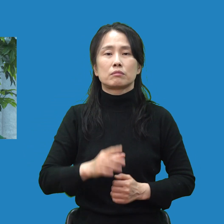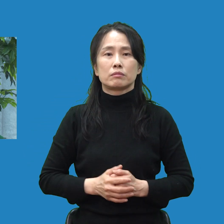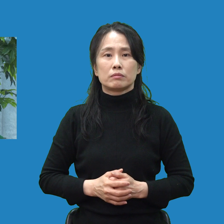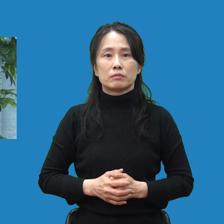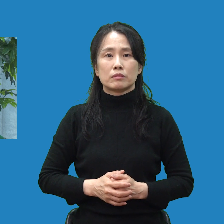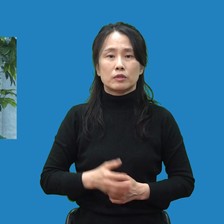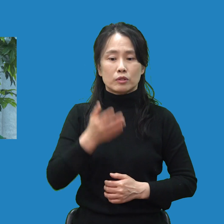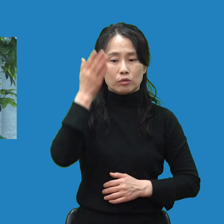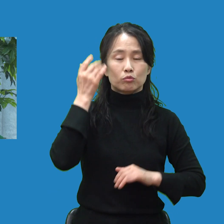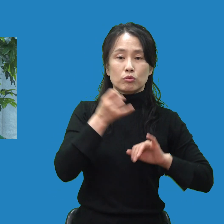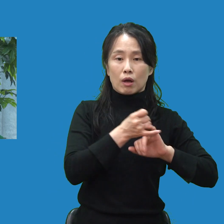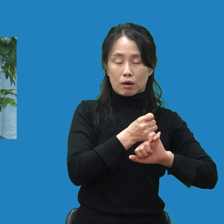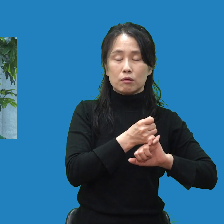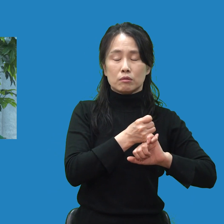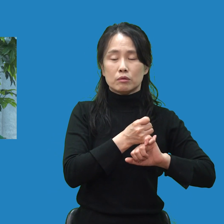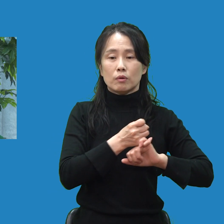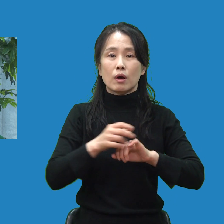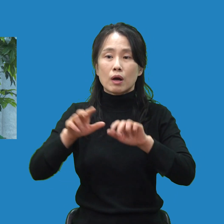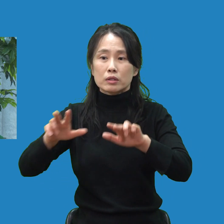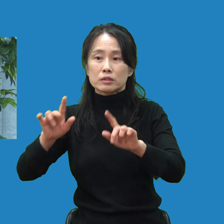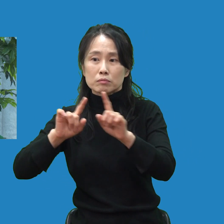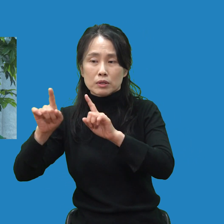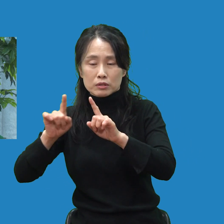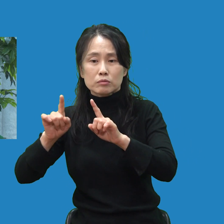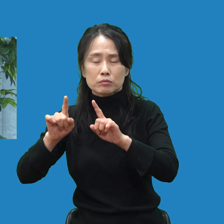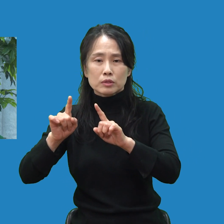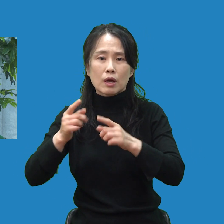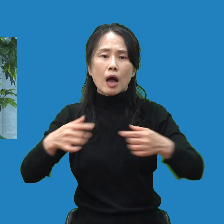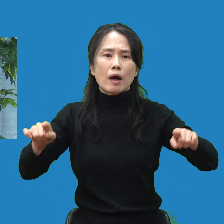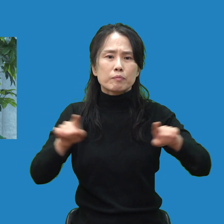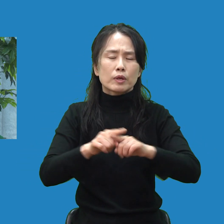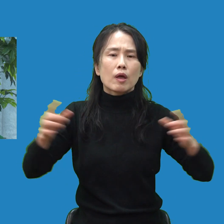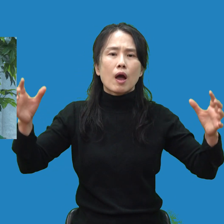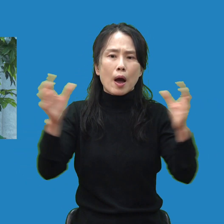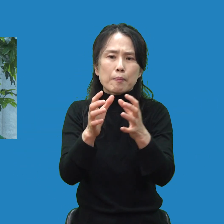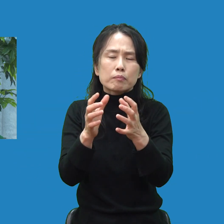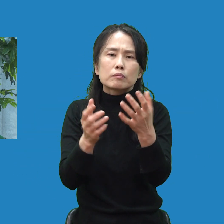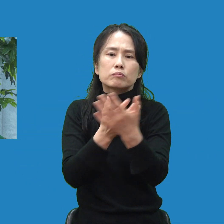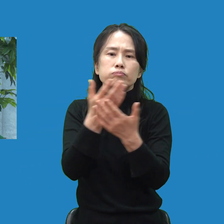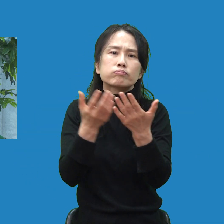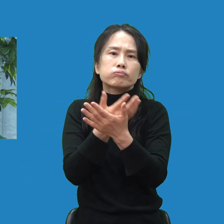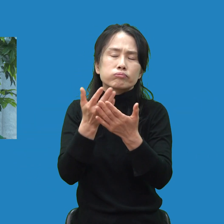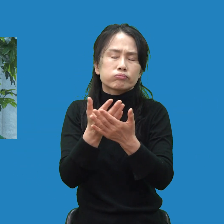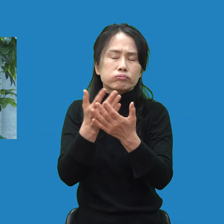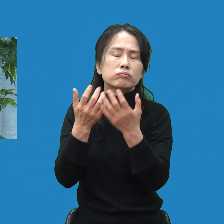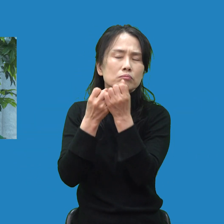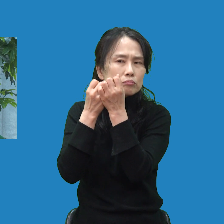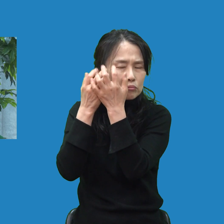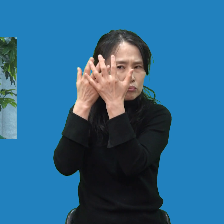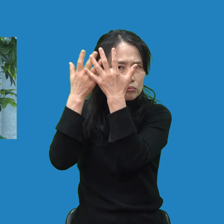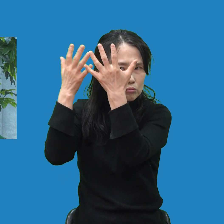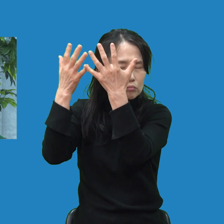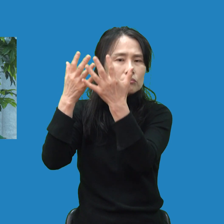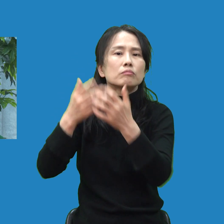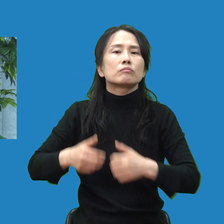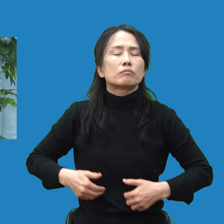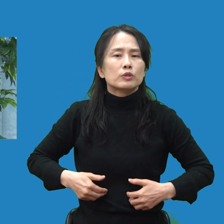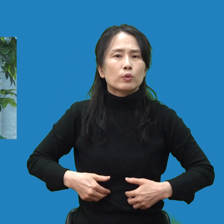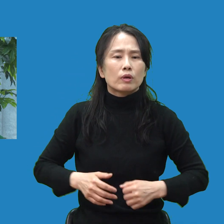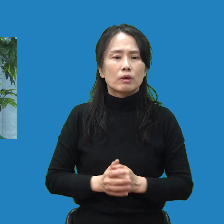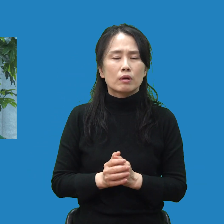구약과 지금 이 말씀이 같이 지금 어우러지는 거예요. 내 인생에 계속